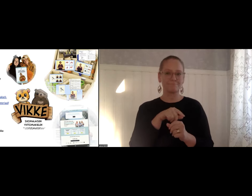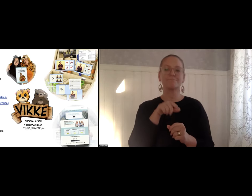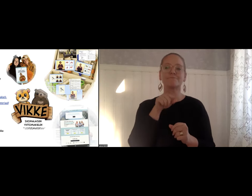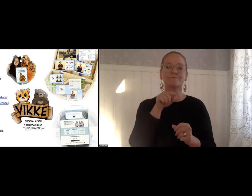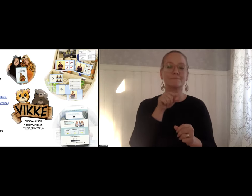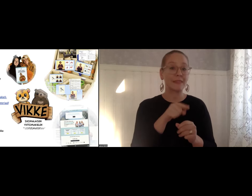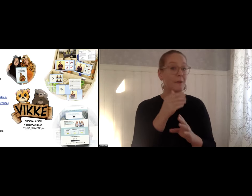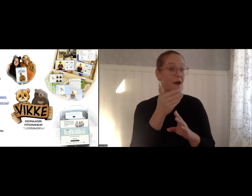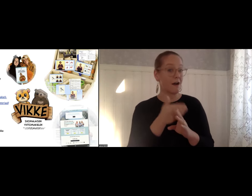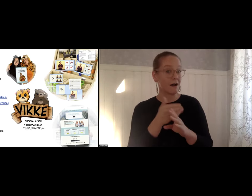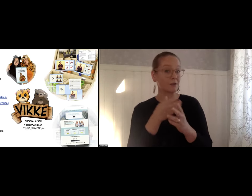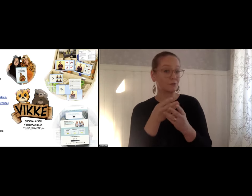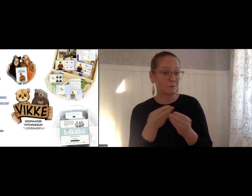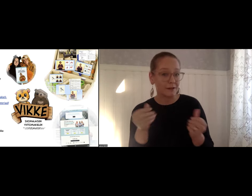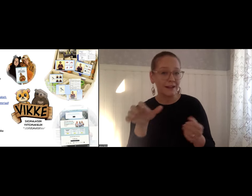arviointiharjoitusmateriaalia.